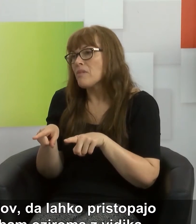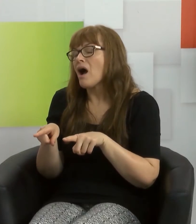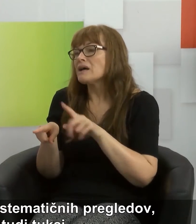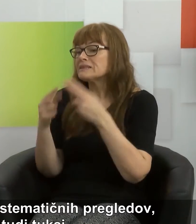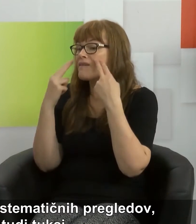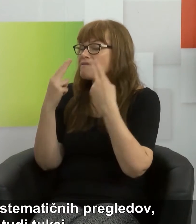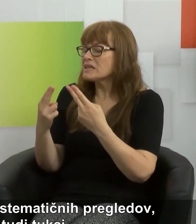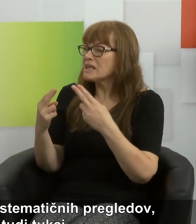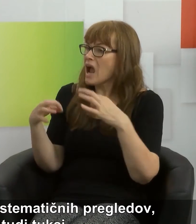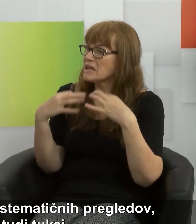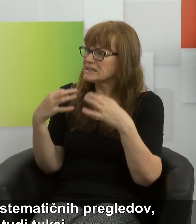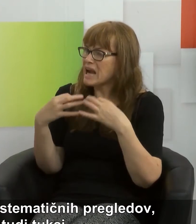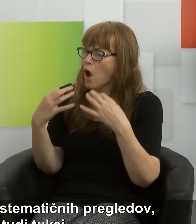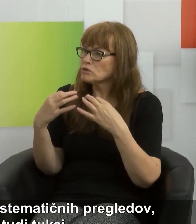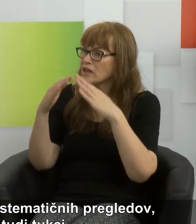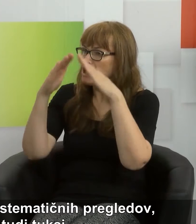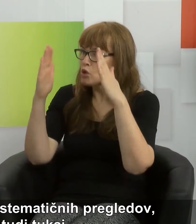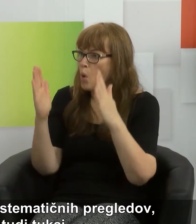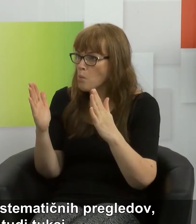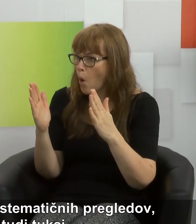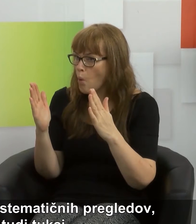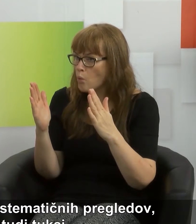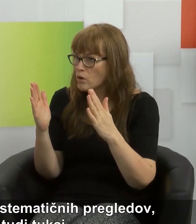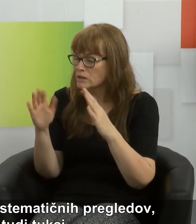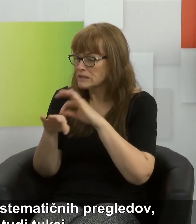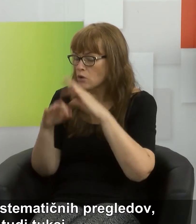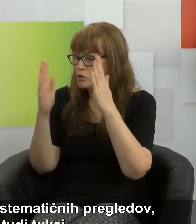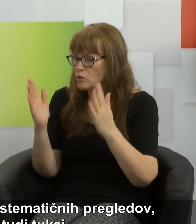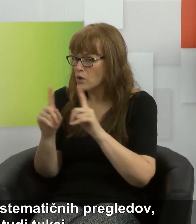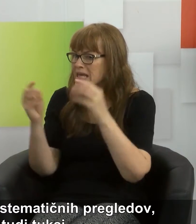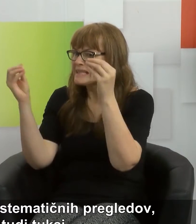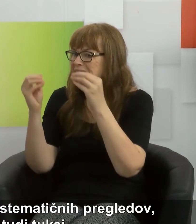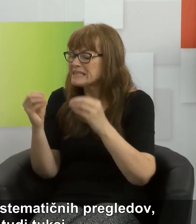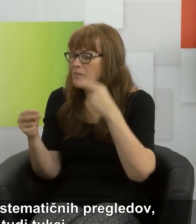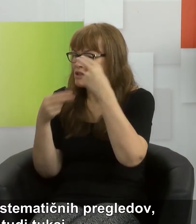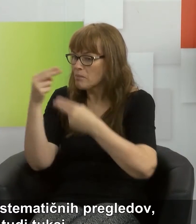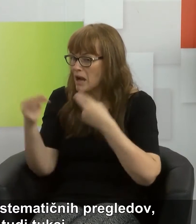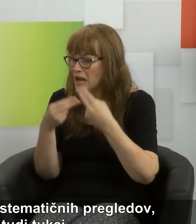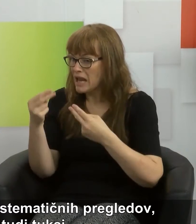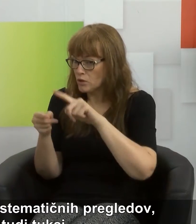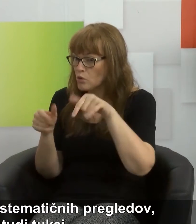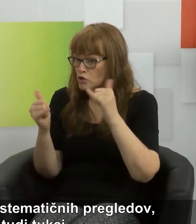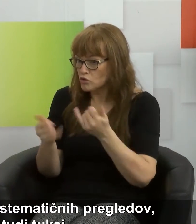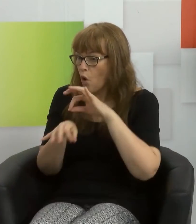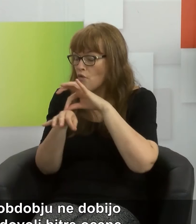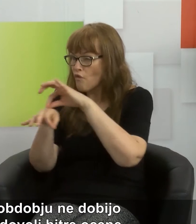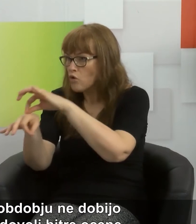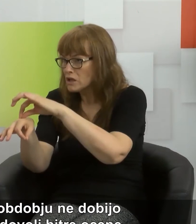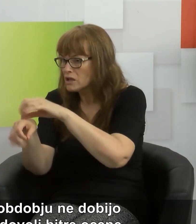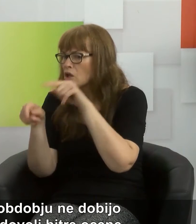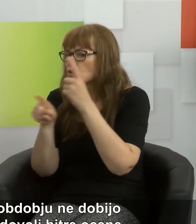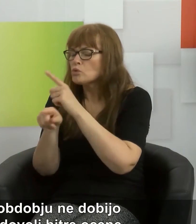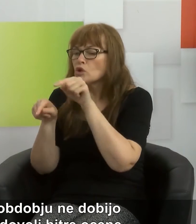z vidika zdravstvenih domov in sistematičnih pregledov, ki so vodeni, tudi tukaj